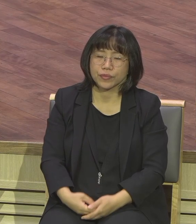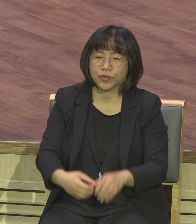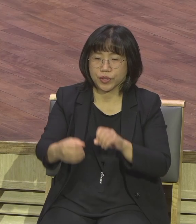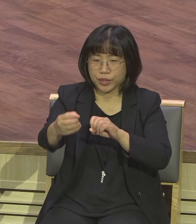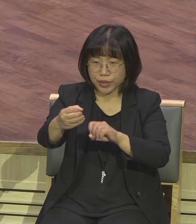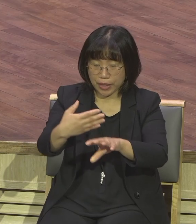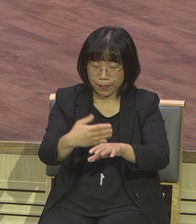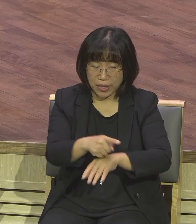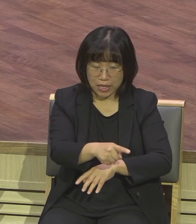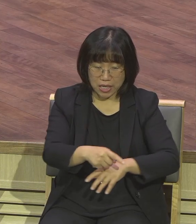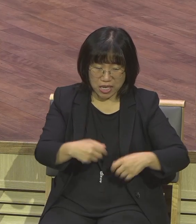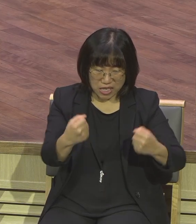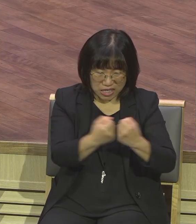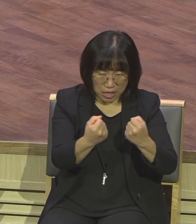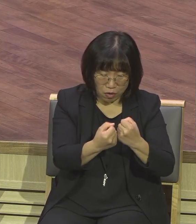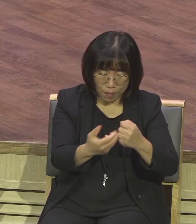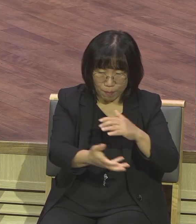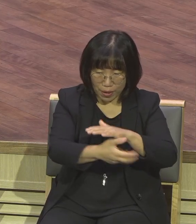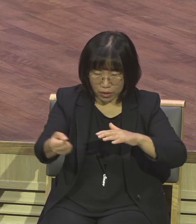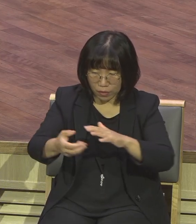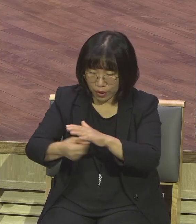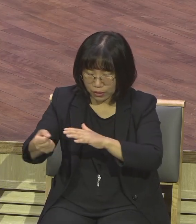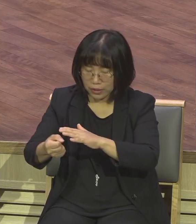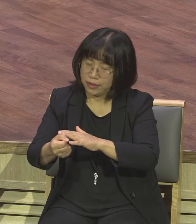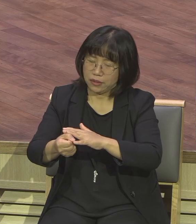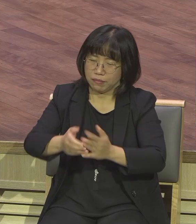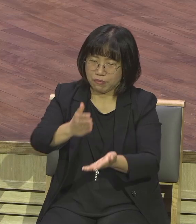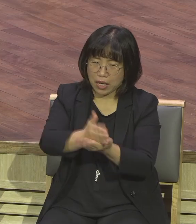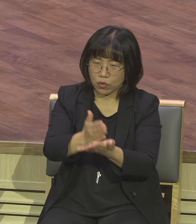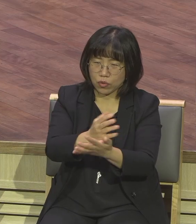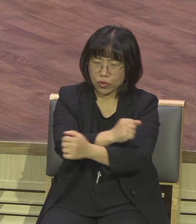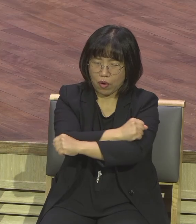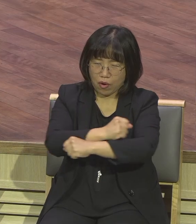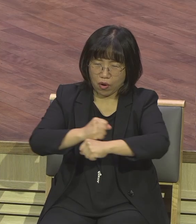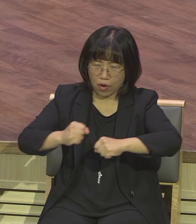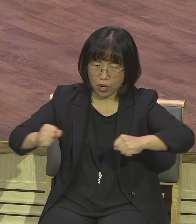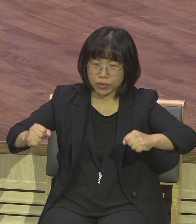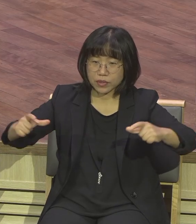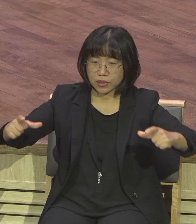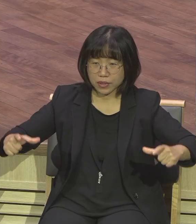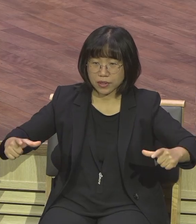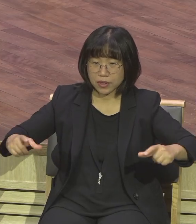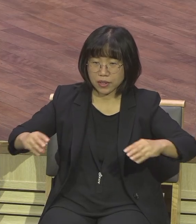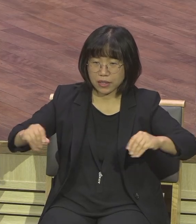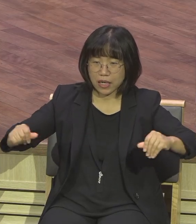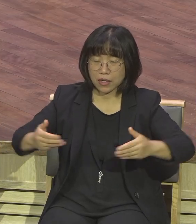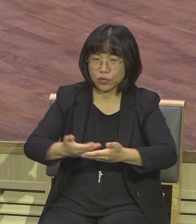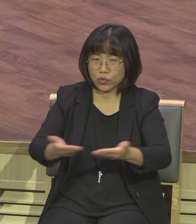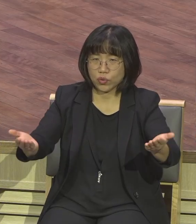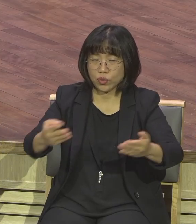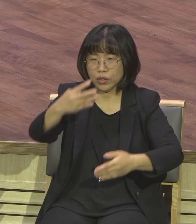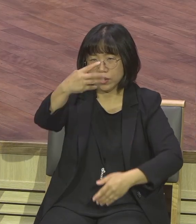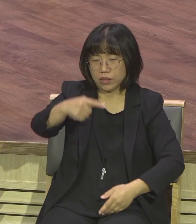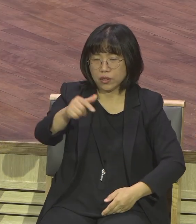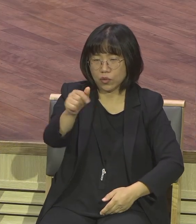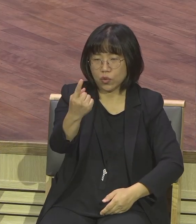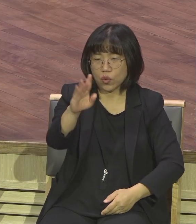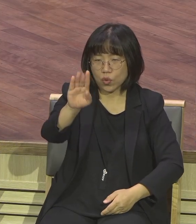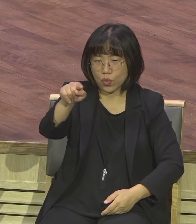응답이요. 이 응답 받으시기 바랍니다. 넓은 땅. 로봇이 무슨 뜻이에요? 넓은